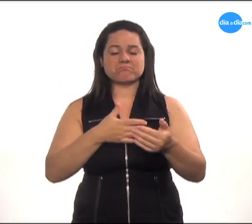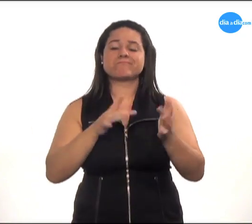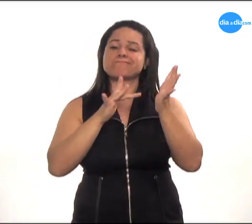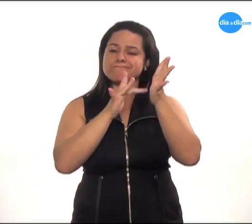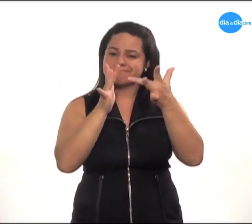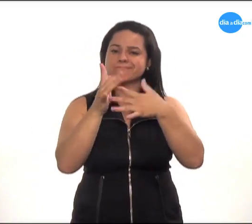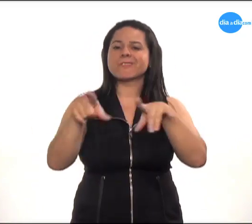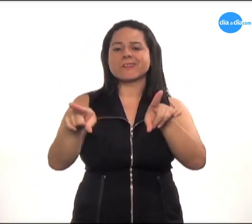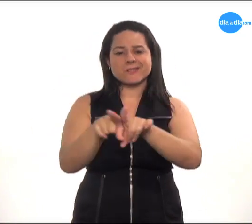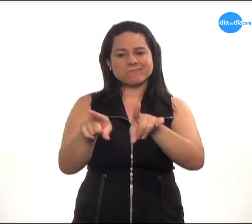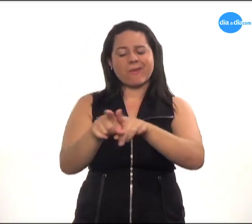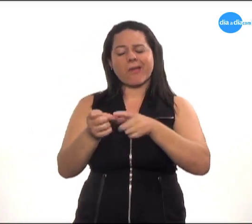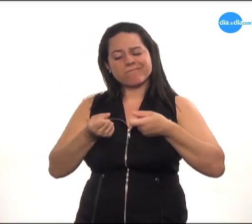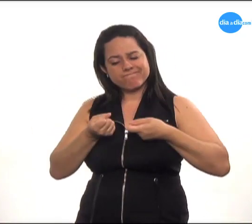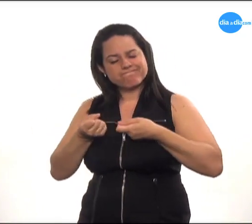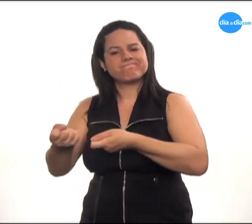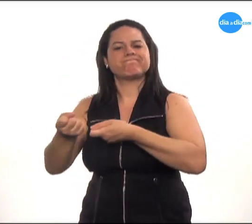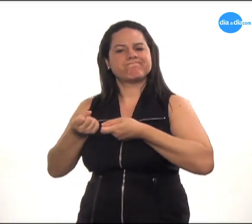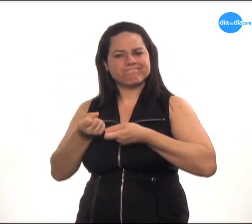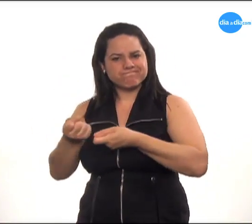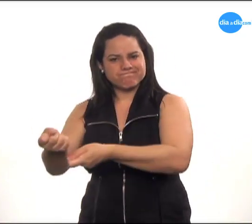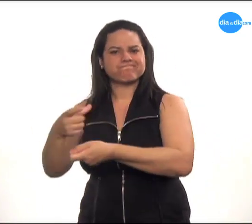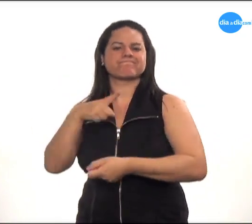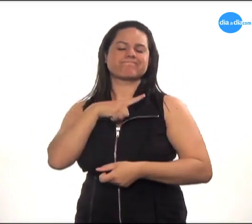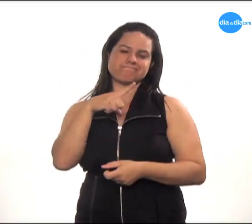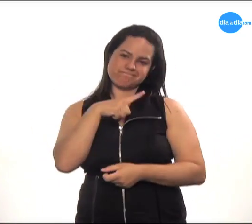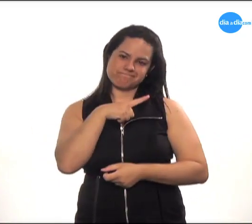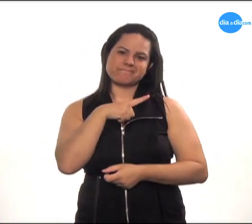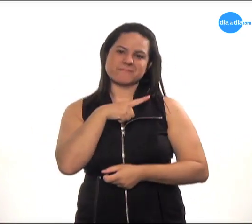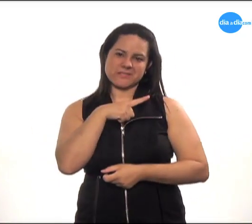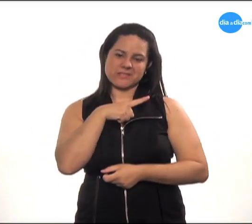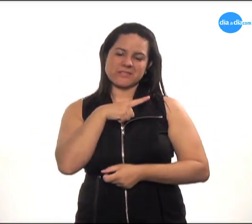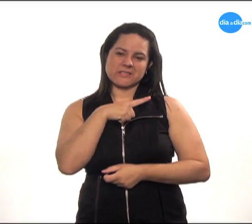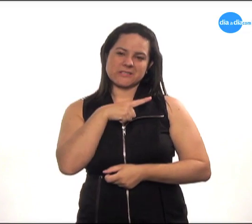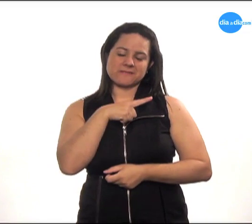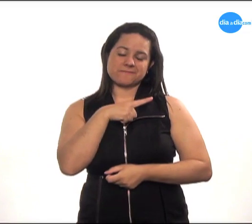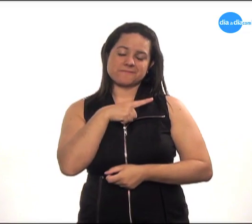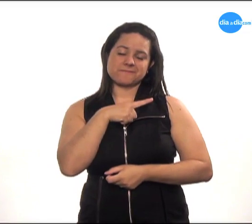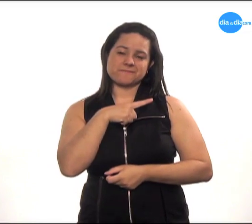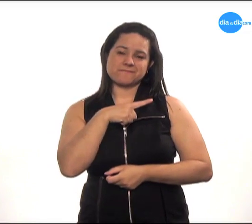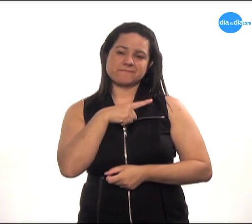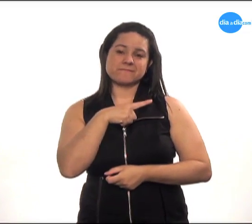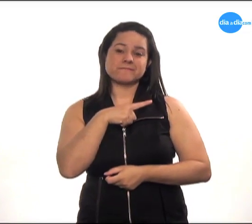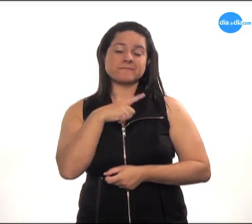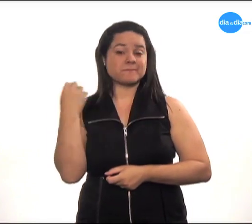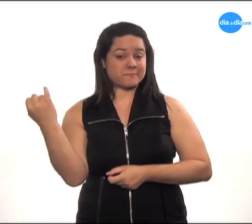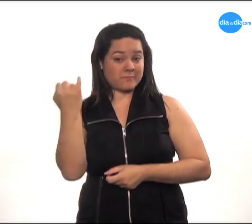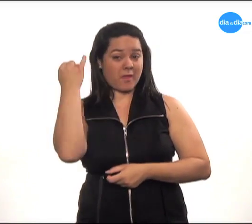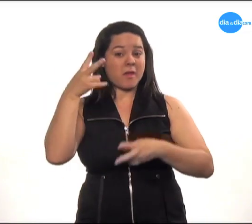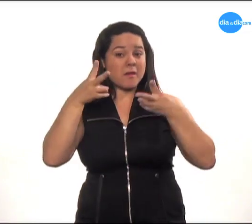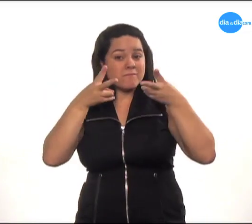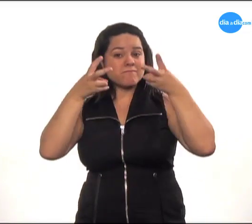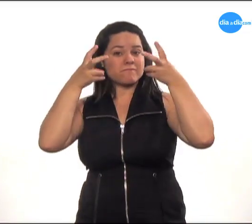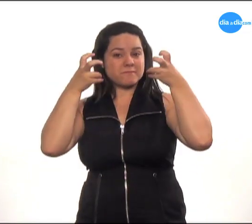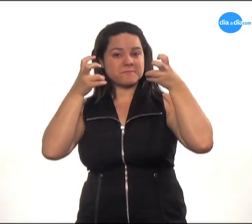Nem Jesus foi isento da tentação. E é importante notar que Jesus não